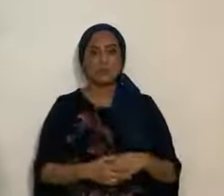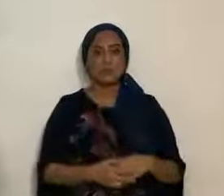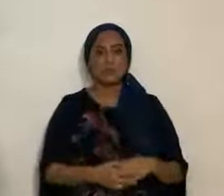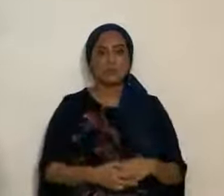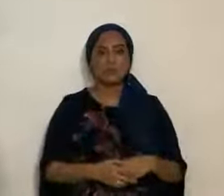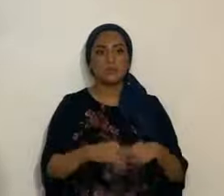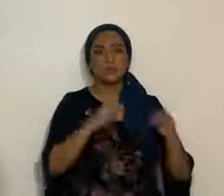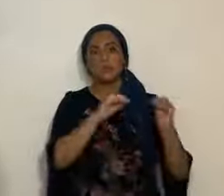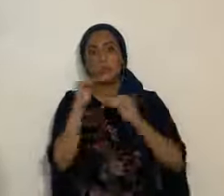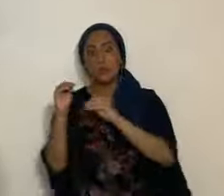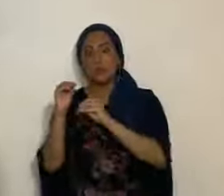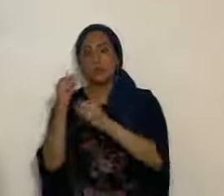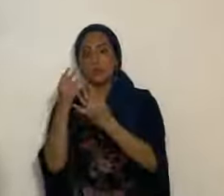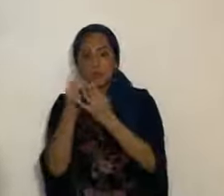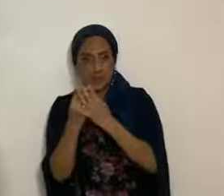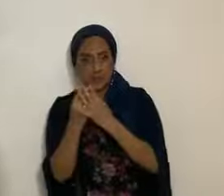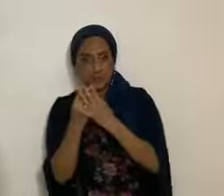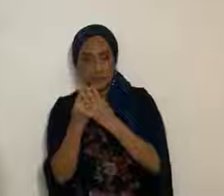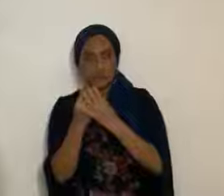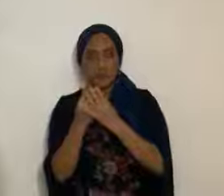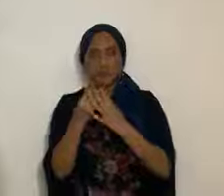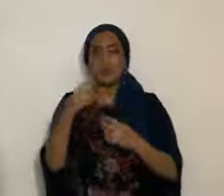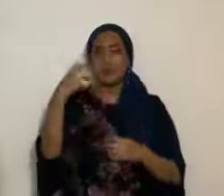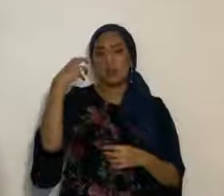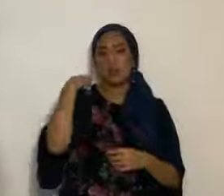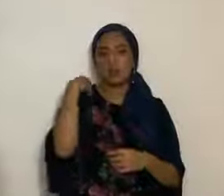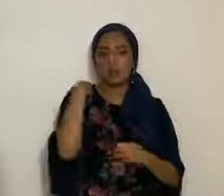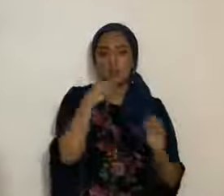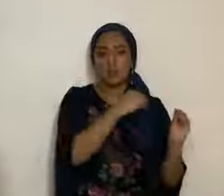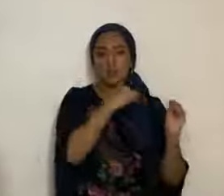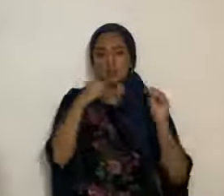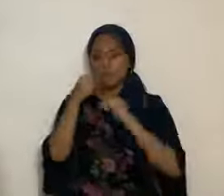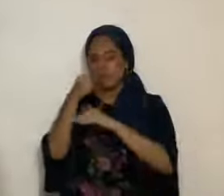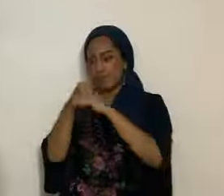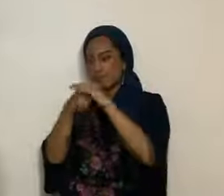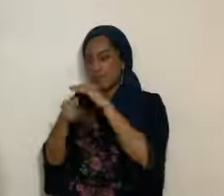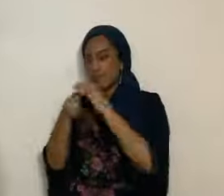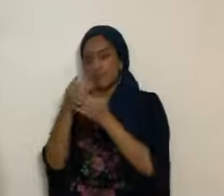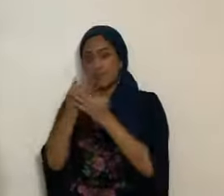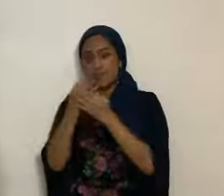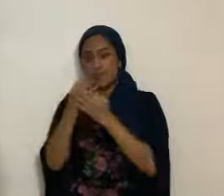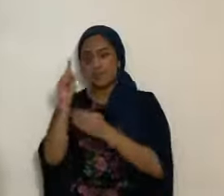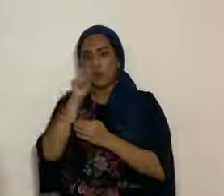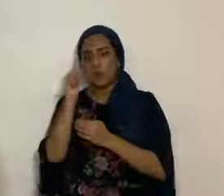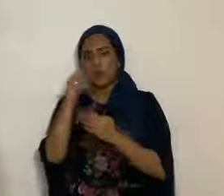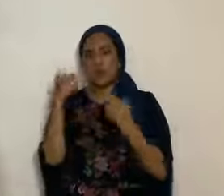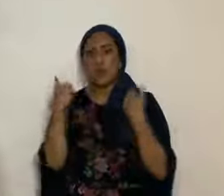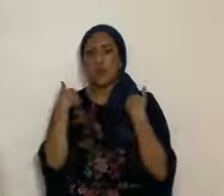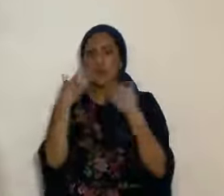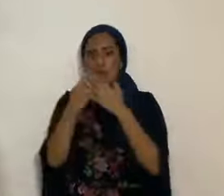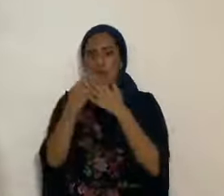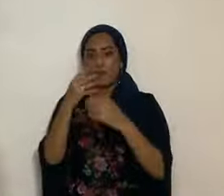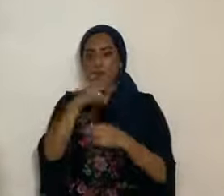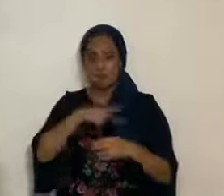a la cárcel. Y tomó su amo a José y lo puso en la cárcel donde estaban los presos del rey, y estuvo allí en la